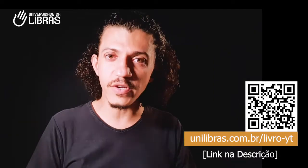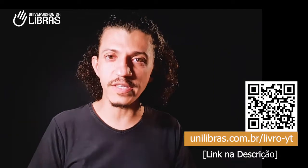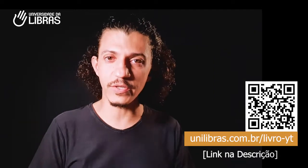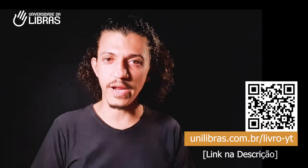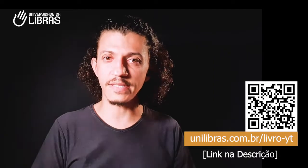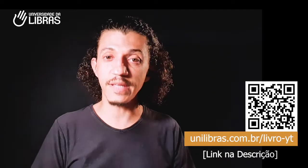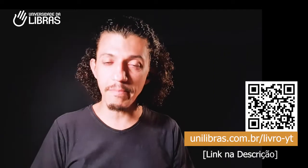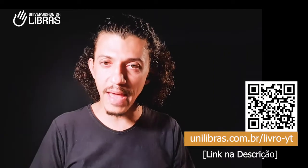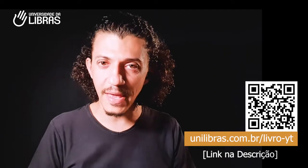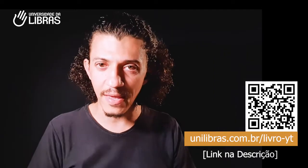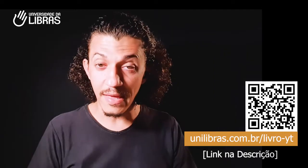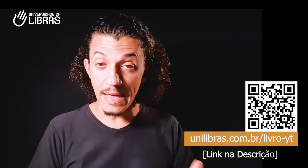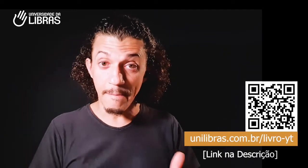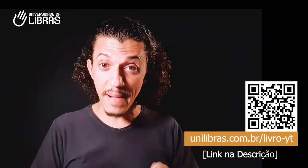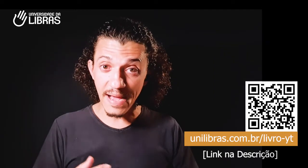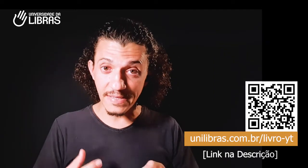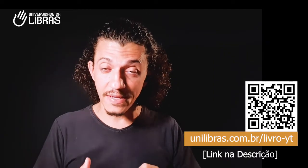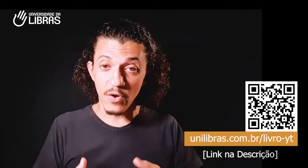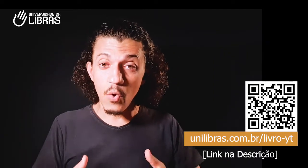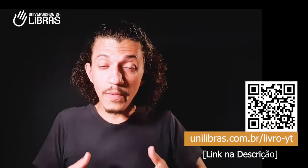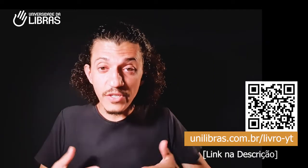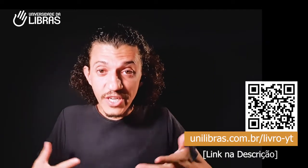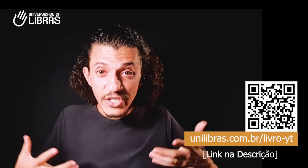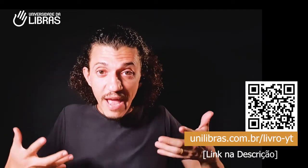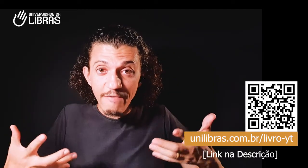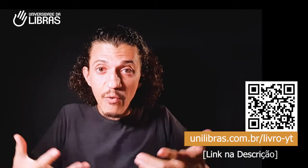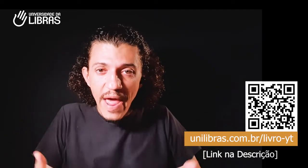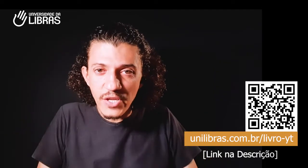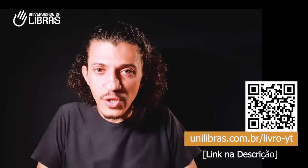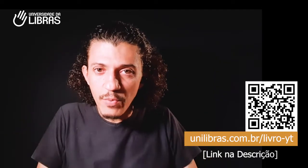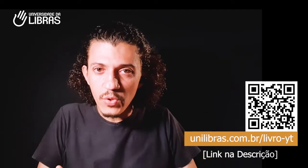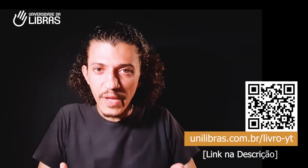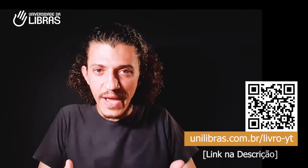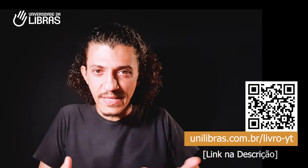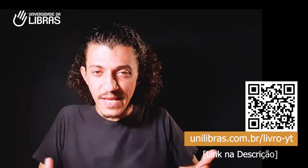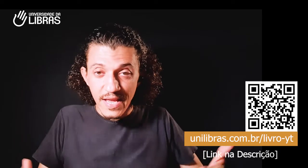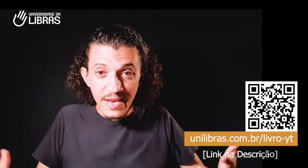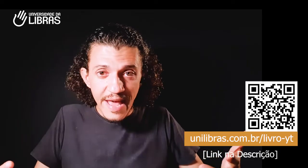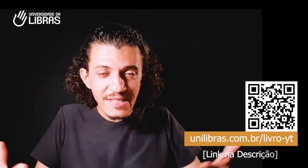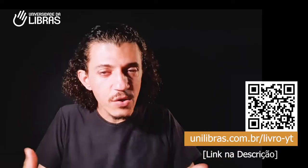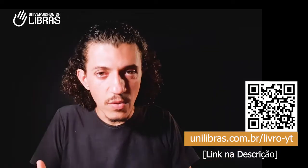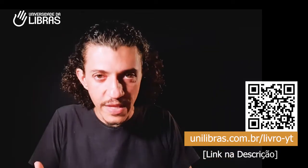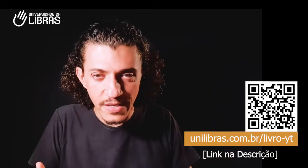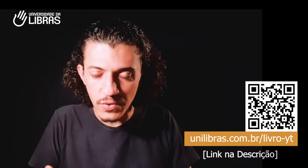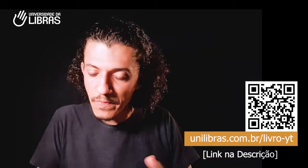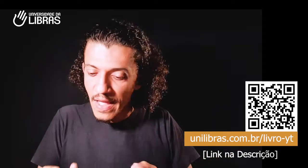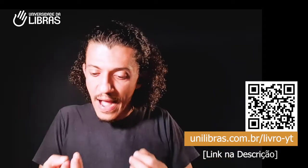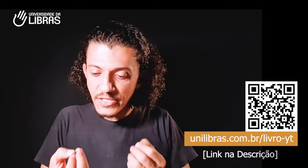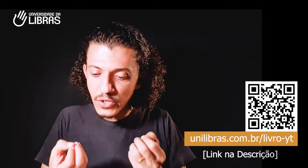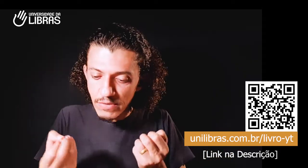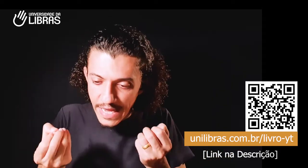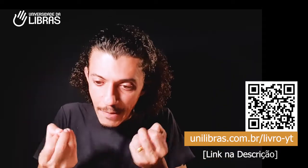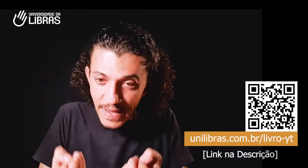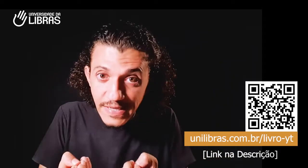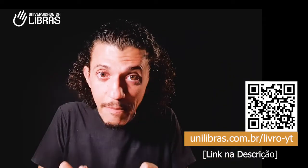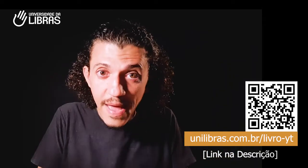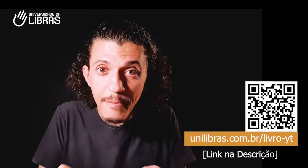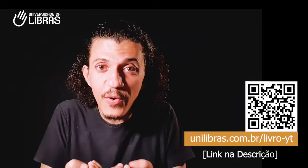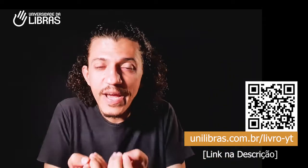variações regionais o mar quando a gente é fluente em português Nesse contexto a gente consegue perceber